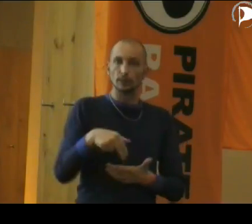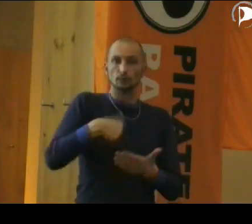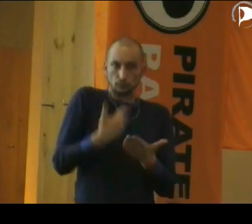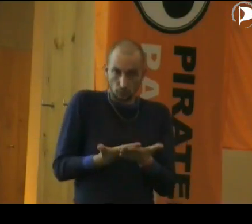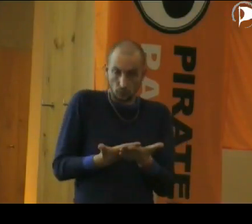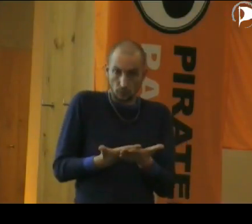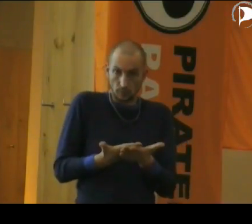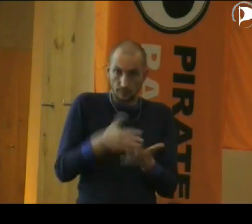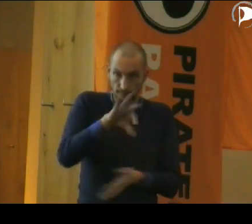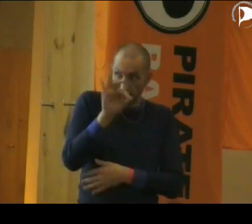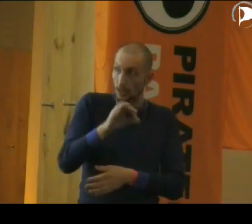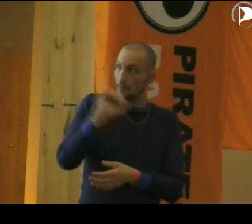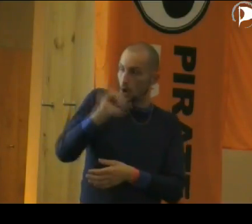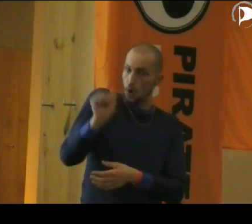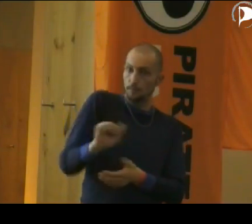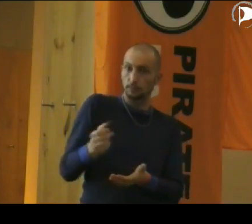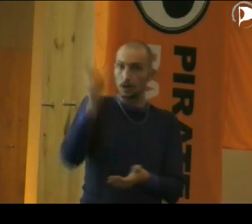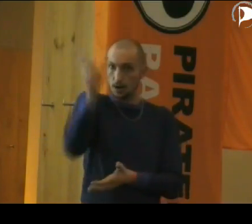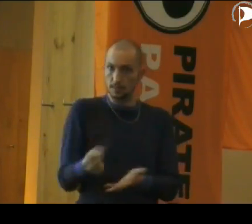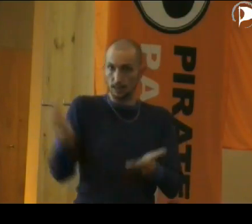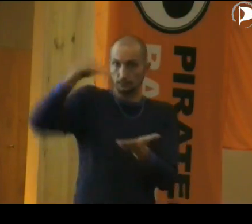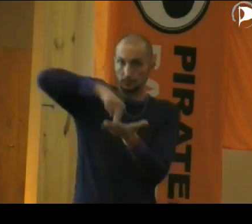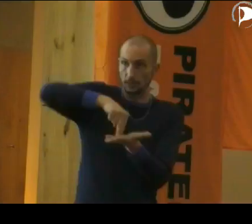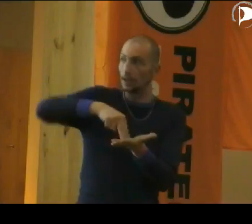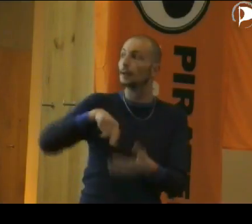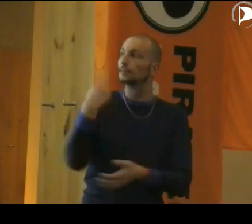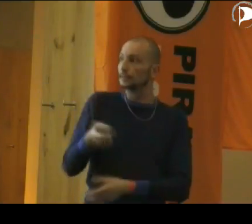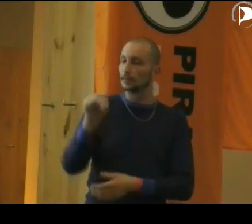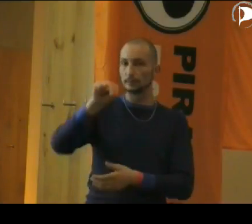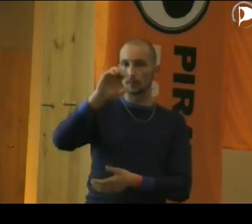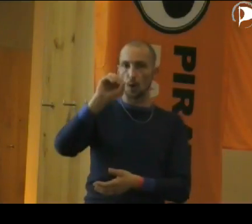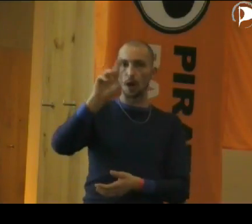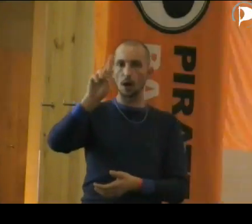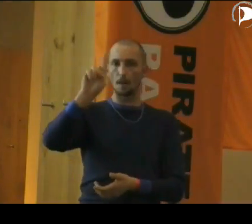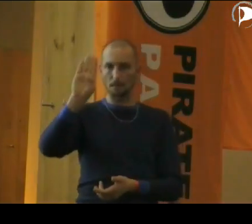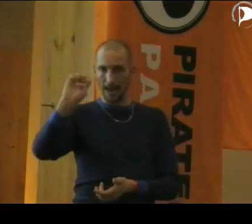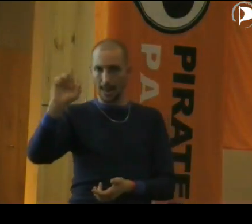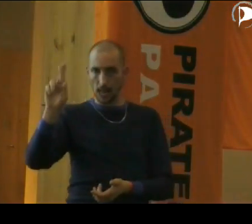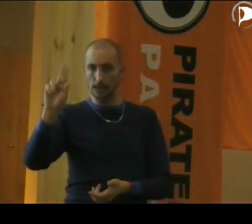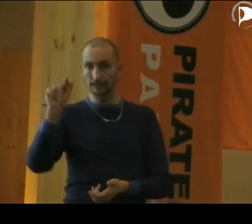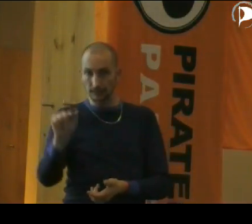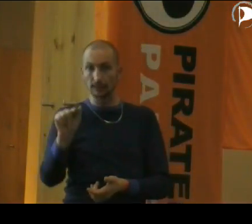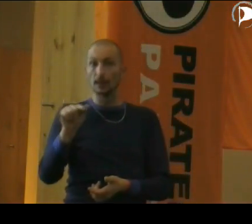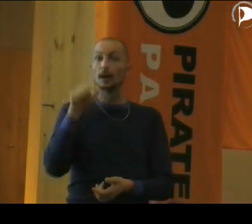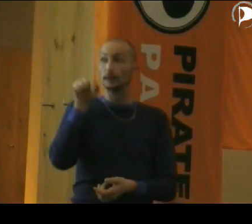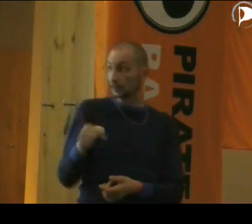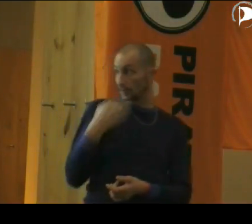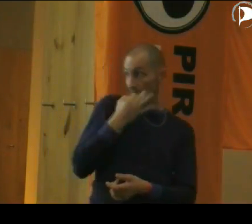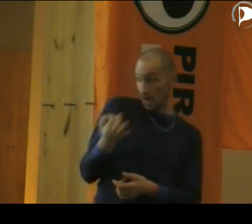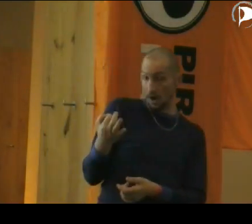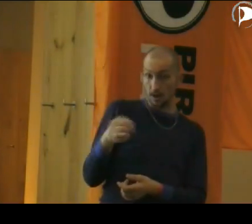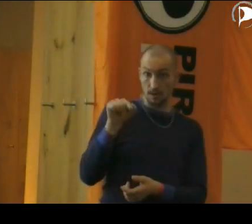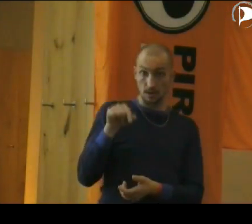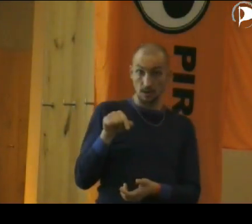auch schön abholen und dann habe ich eine frage an norbert du hast du hast